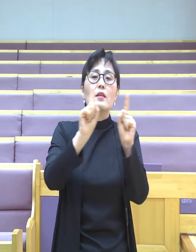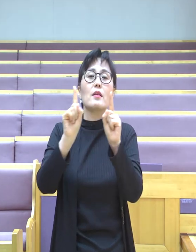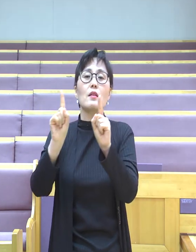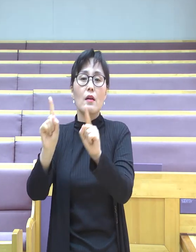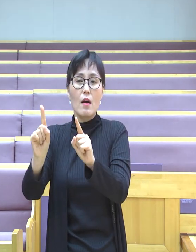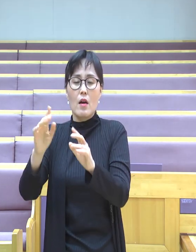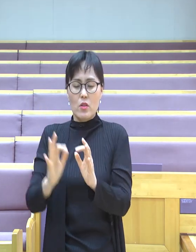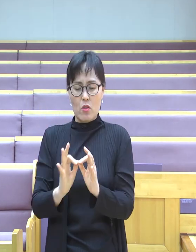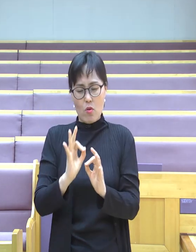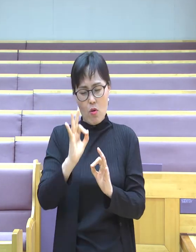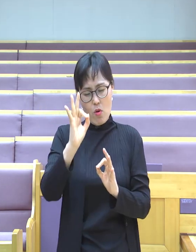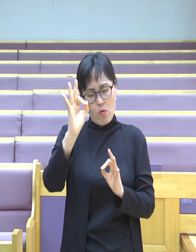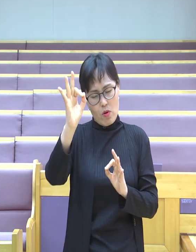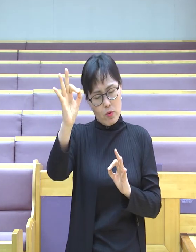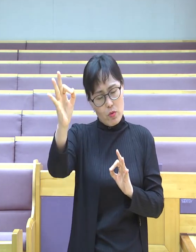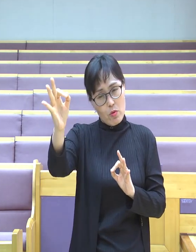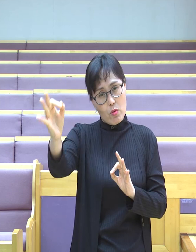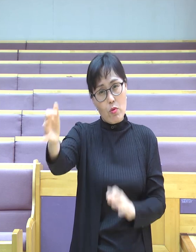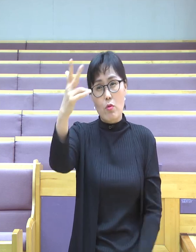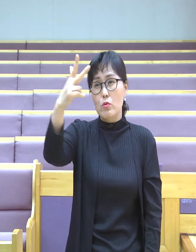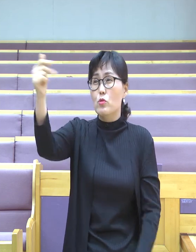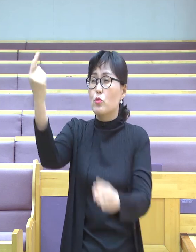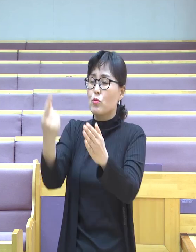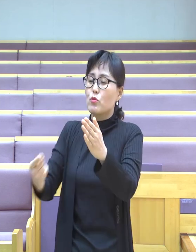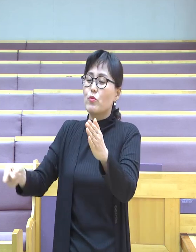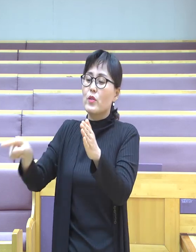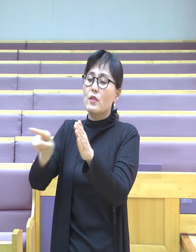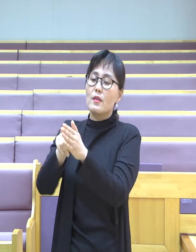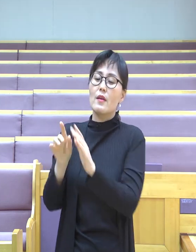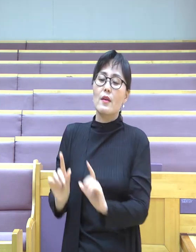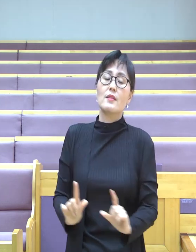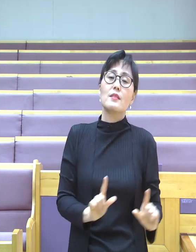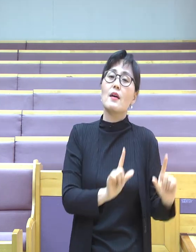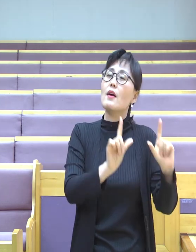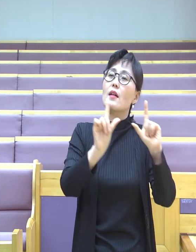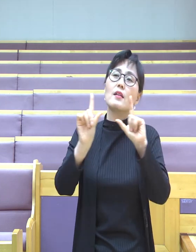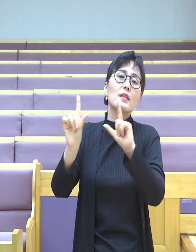살리라. 영원토록 주 위에